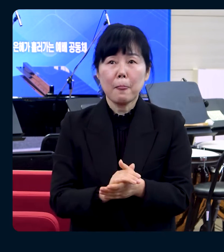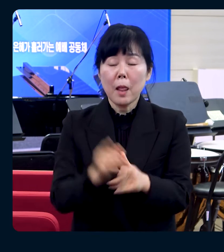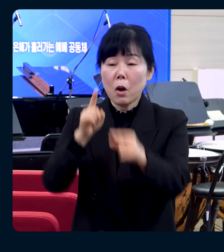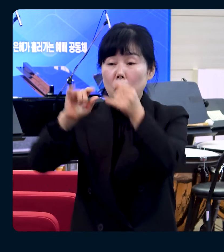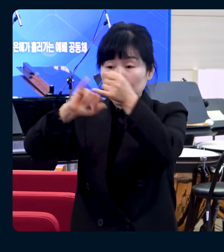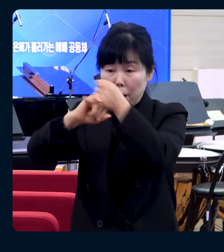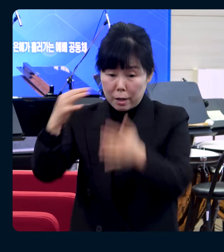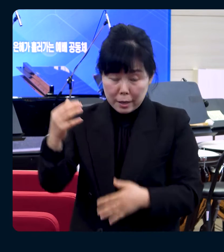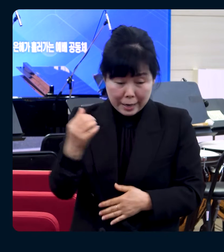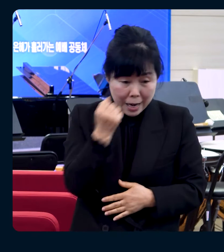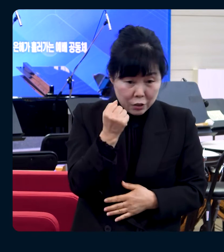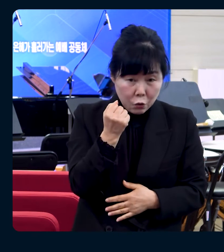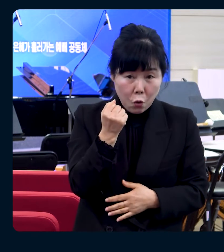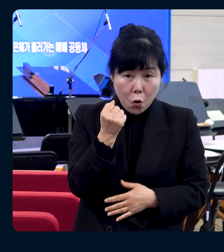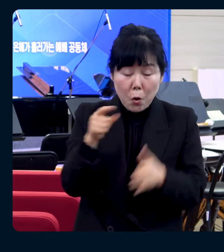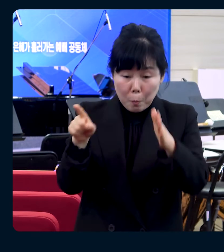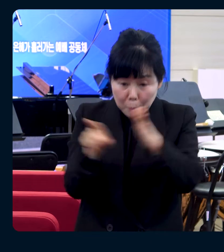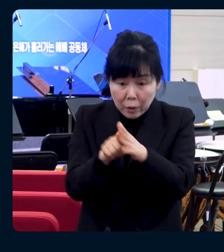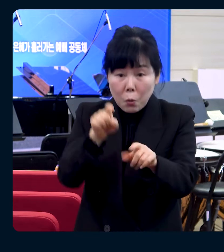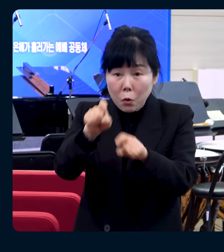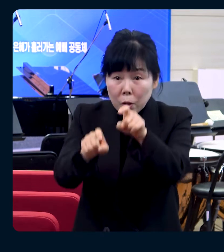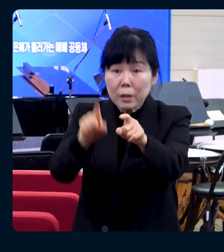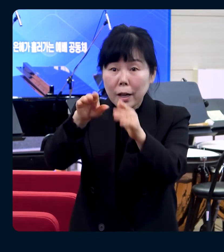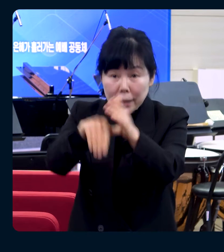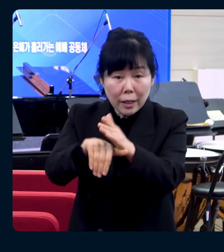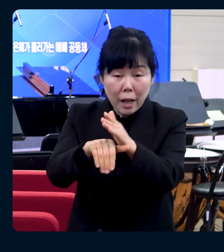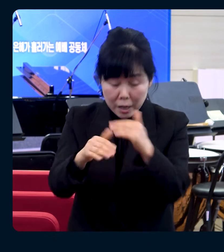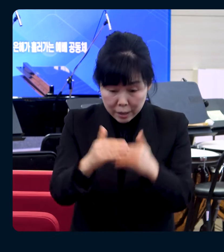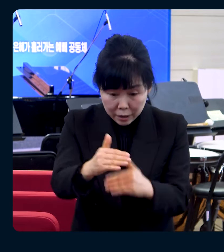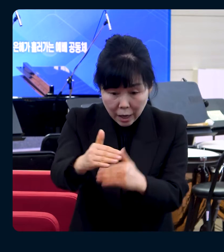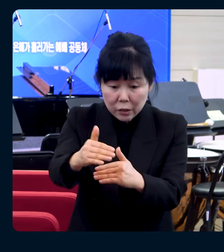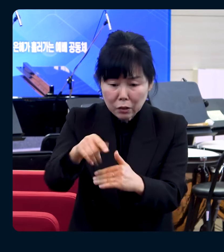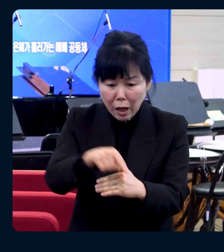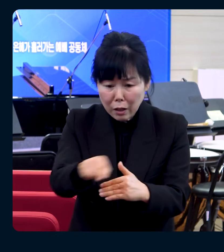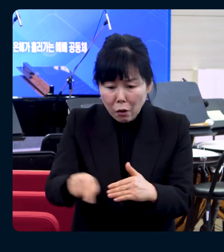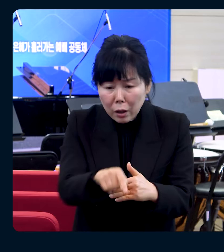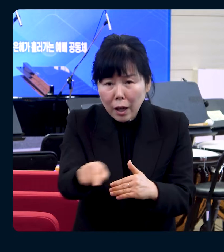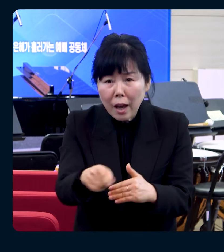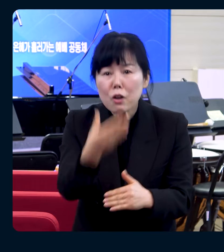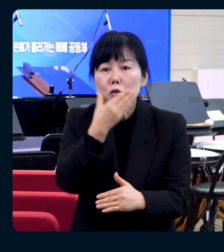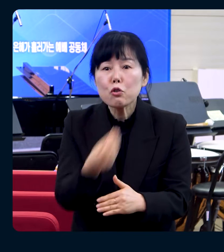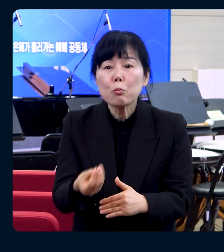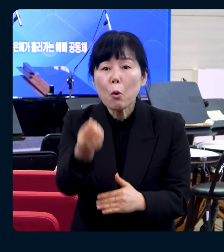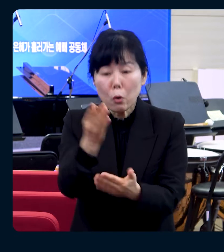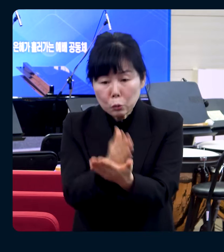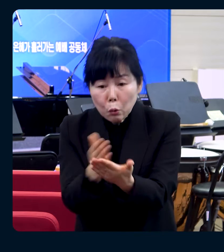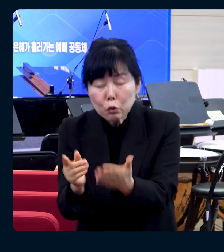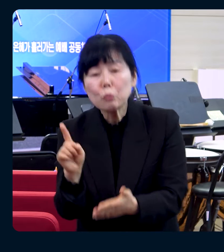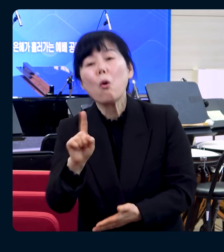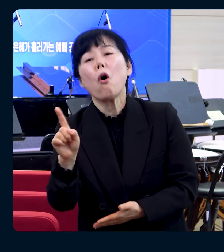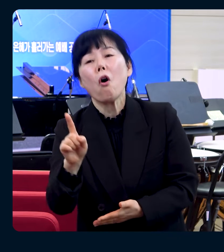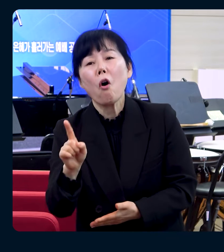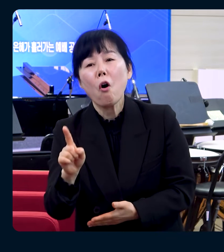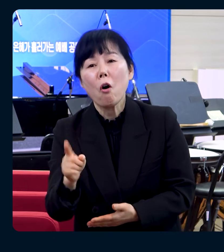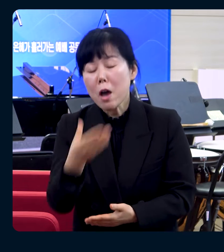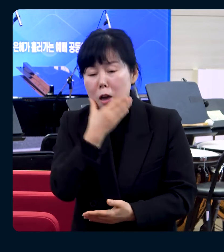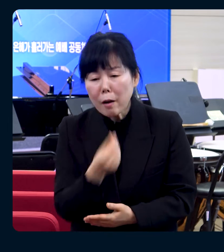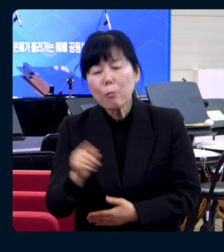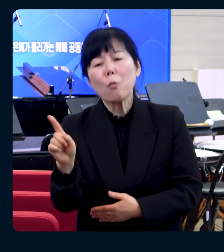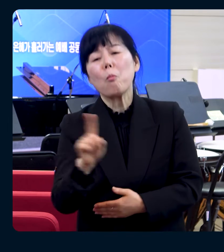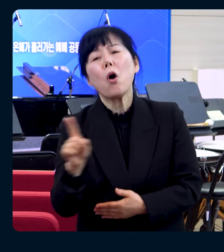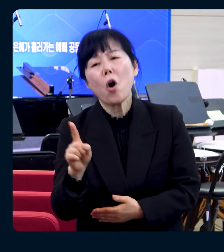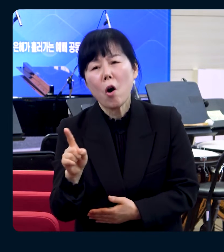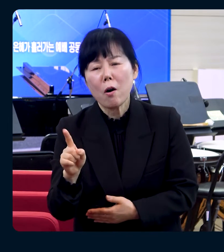언약을 받고 그 언약의 길을 믿음으로 가게 되면 거기에 어떤 은혜, 어떤 축복이 있는지를 갖다가 일종의 맛보기처럼 보여주는 이야기가 오늘